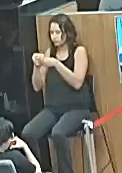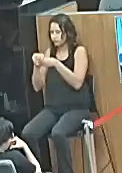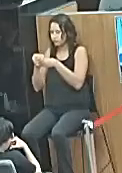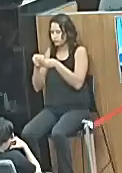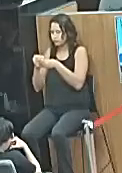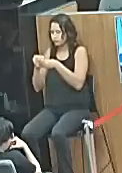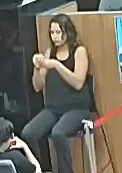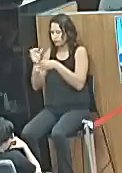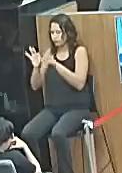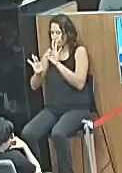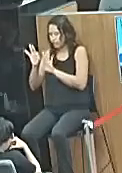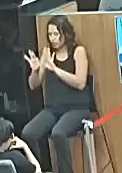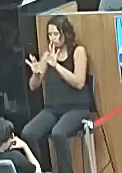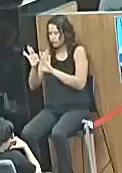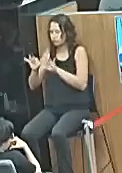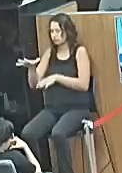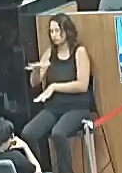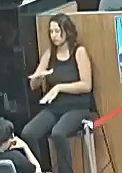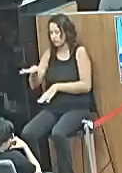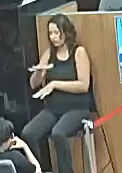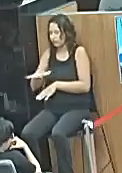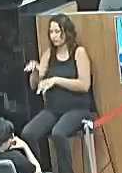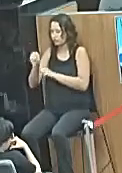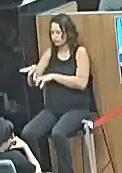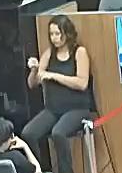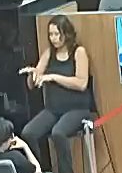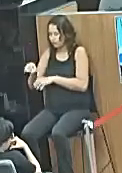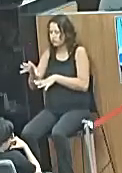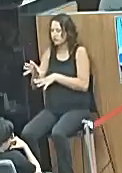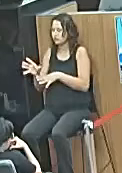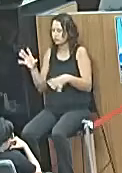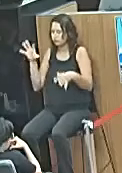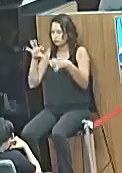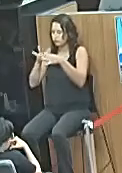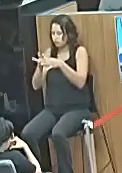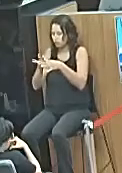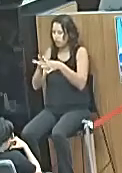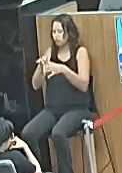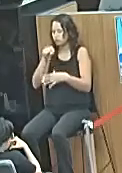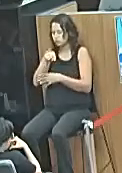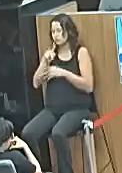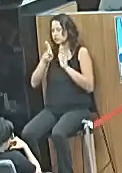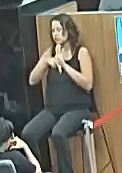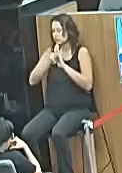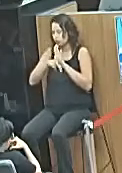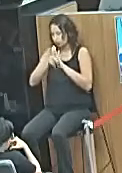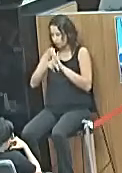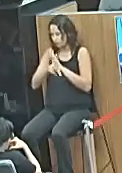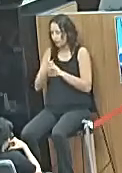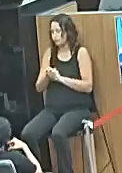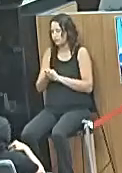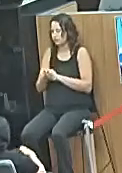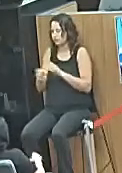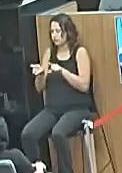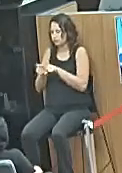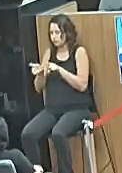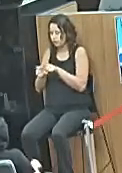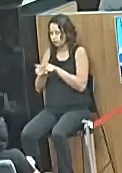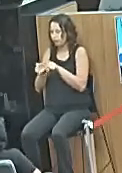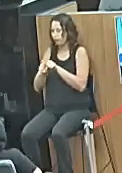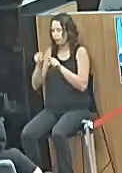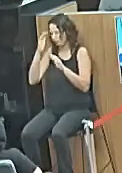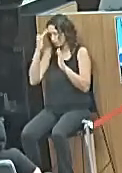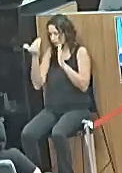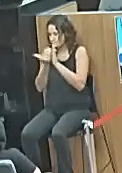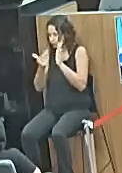uma área temática de educação vinculados a esses programas respectivamente cumprimento efetivo da